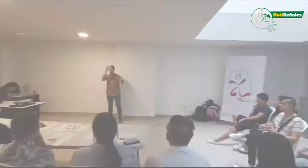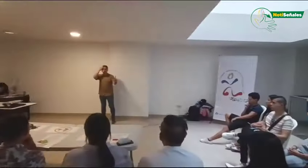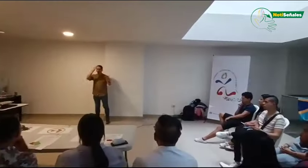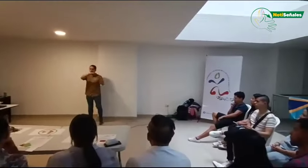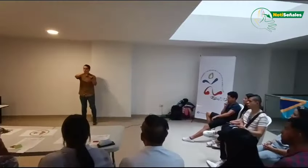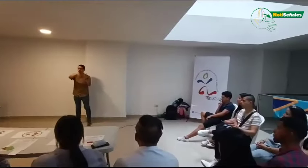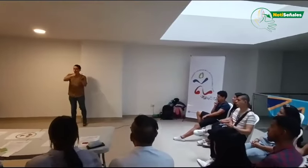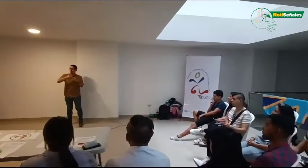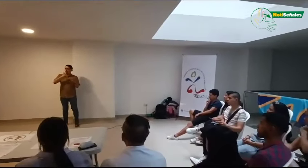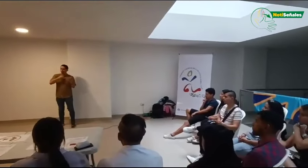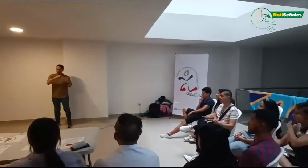ah